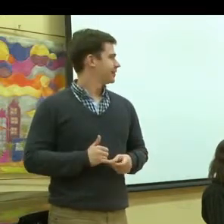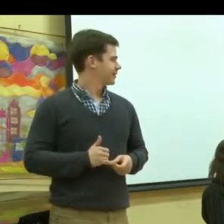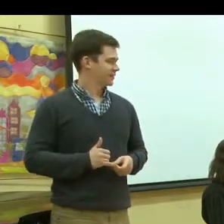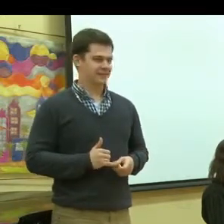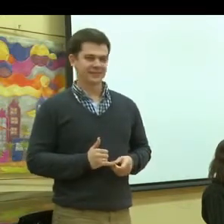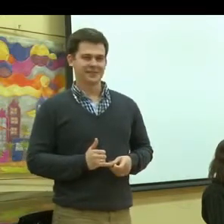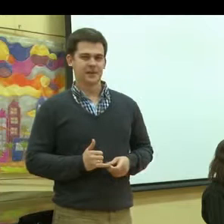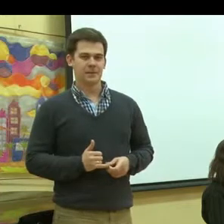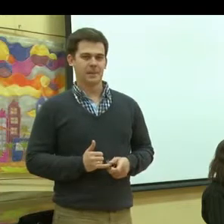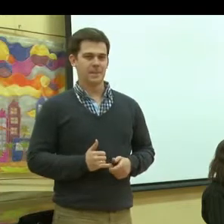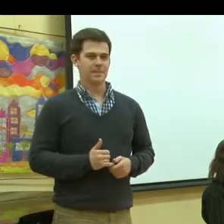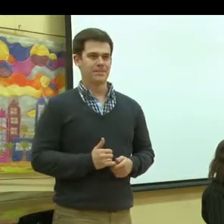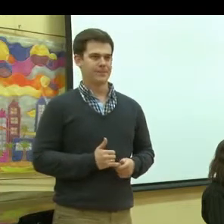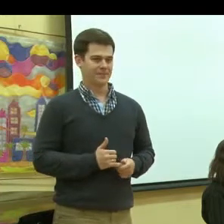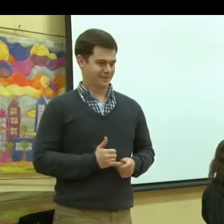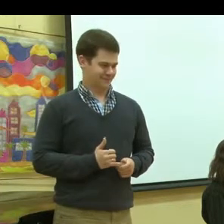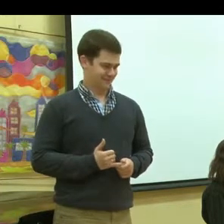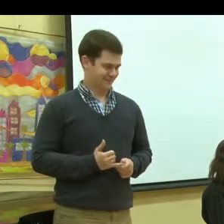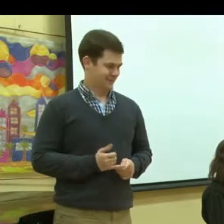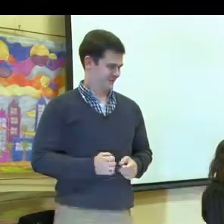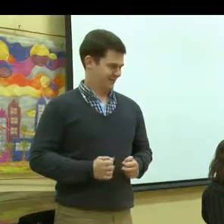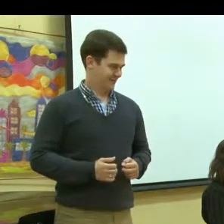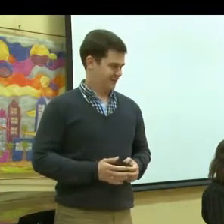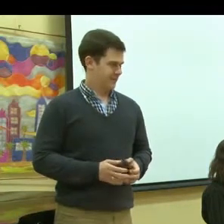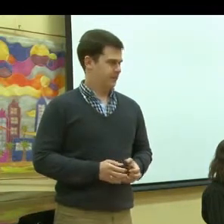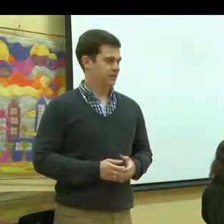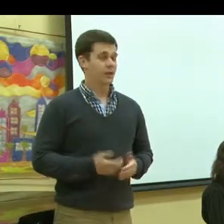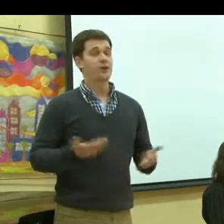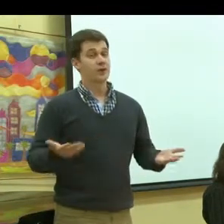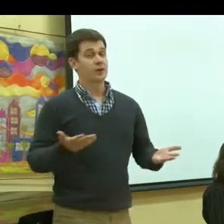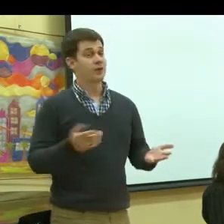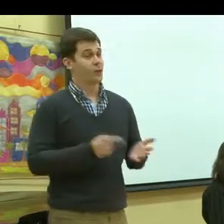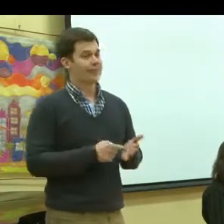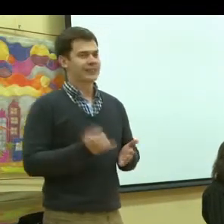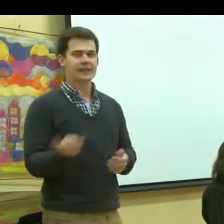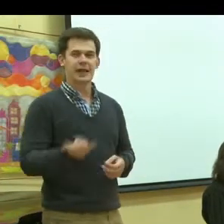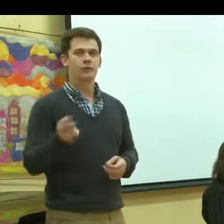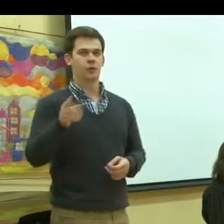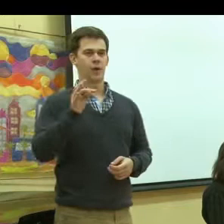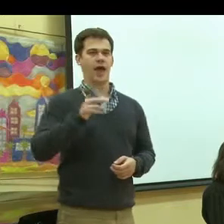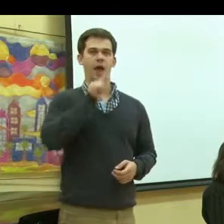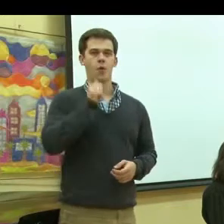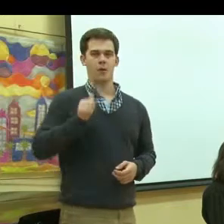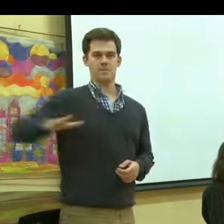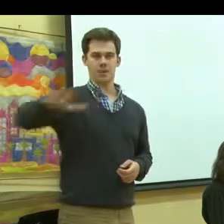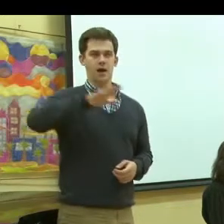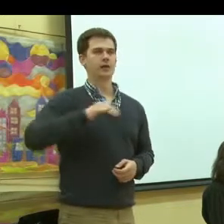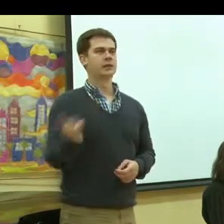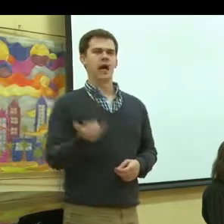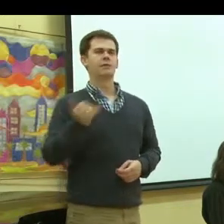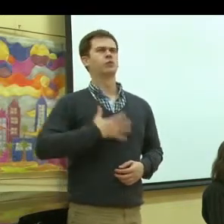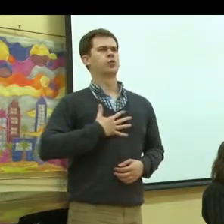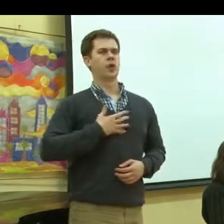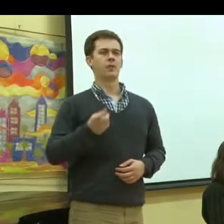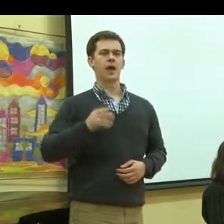muy elegante. En realidad el tango primitivo era algo muy muy no, muy rústico. My zazwyczaj jakby w Europie mamy takie wyobrażenie, że tango to jest taki